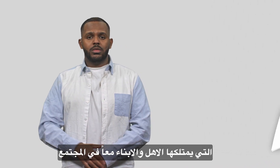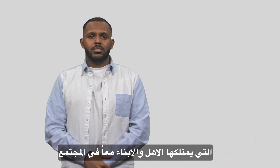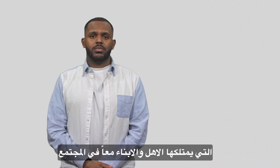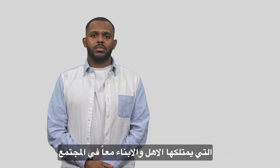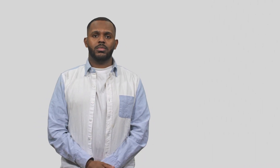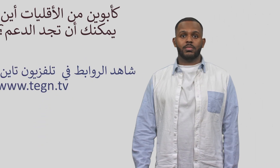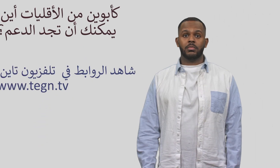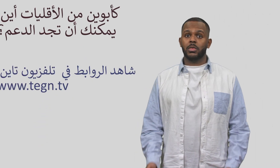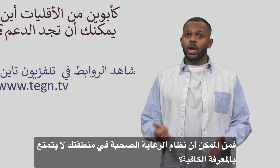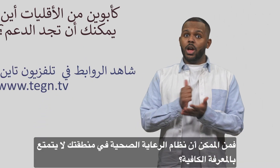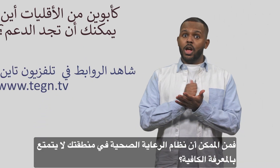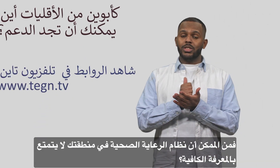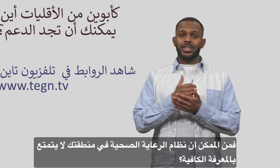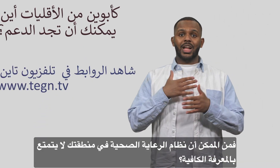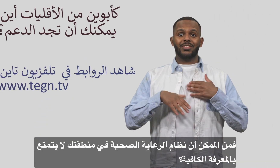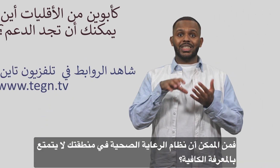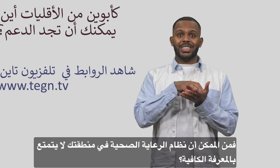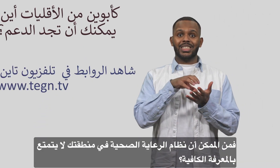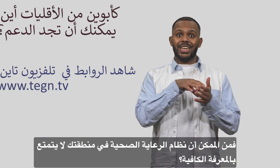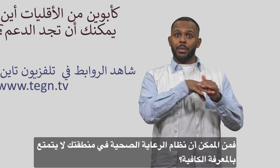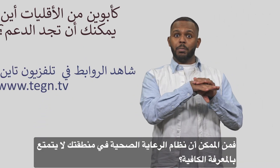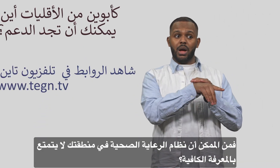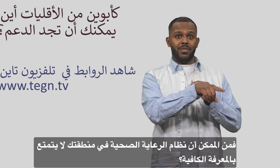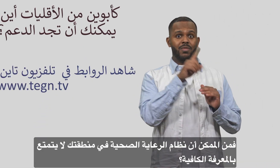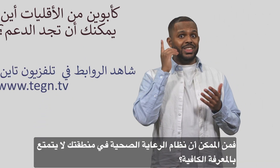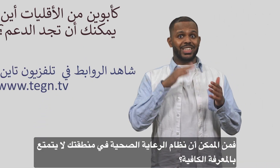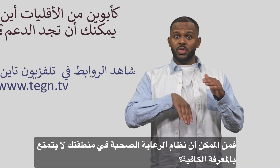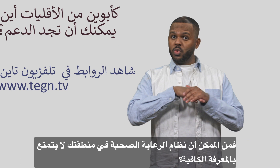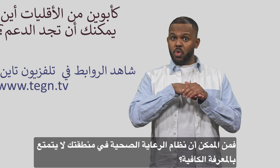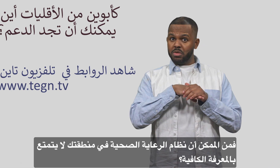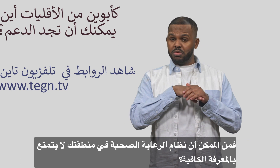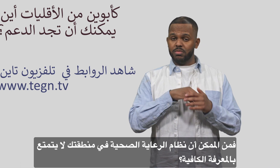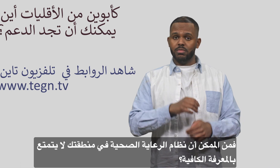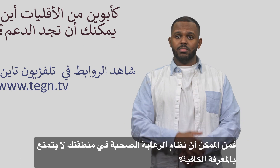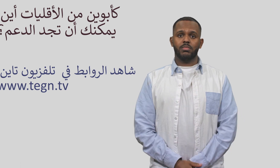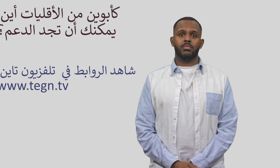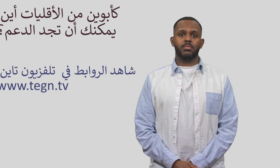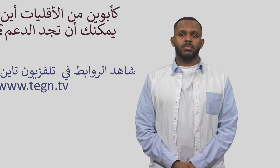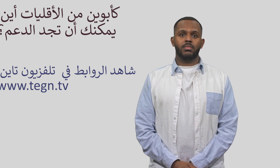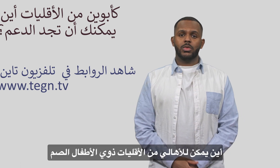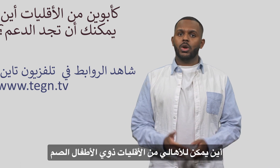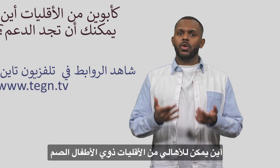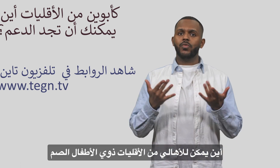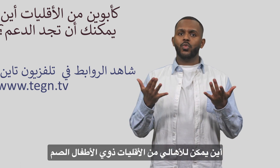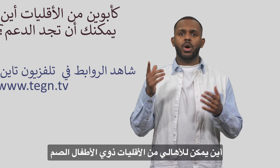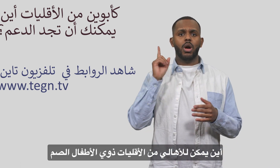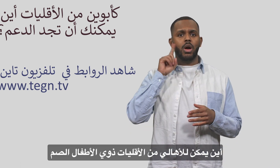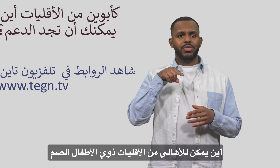في المجتمع. فمن الممكن أن نظام الرعاية الصحية في منطقتك لا يتمتع بالمعرفة الكافية. أين يمكن للأهالي